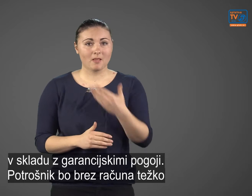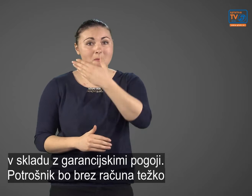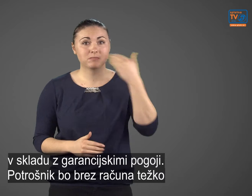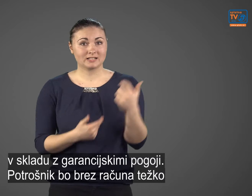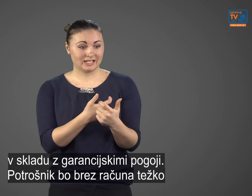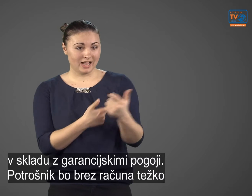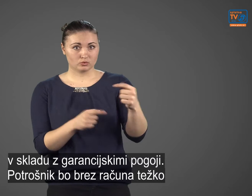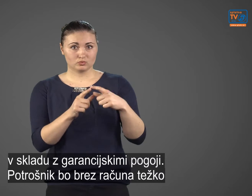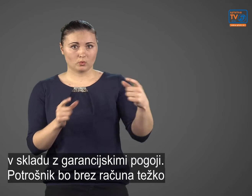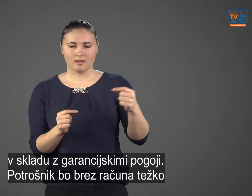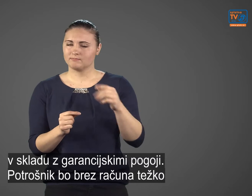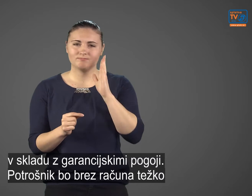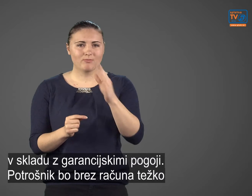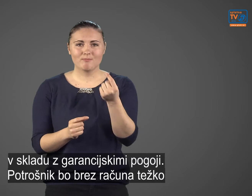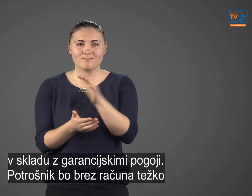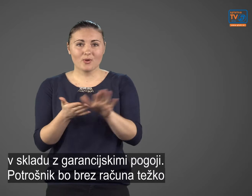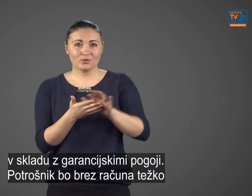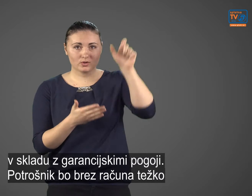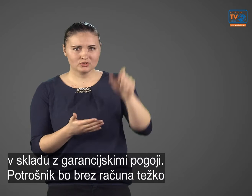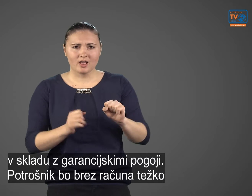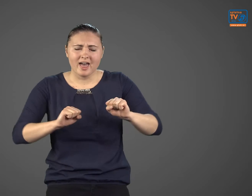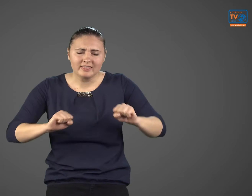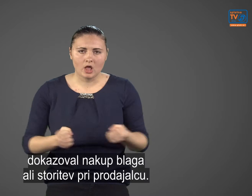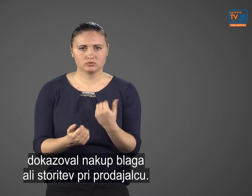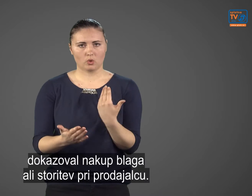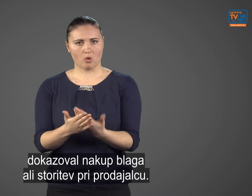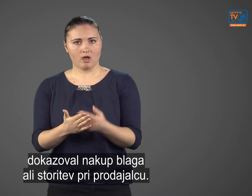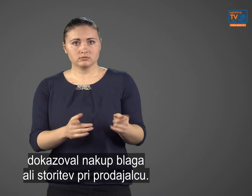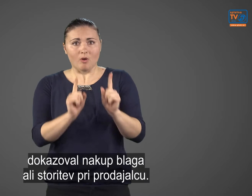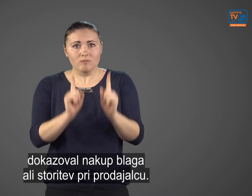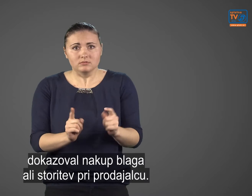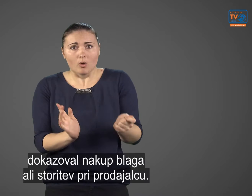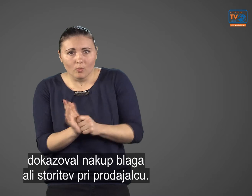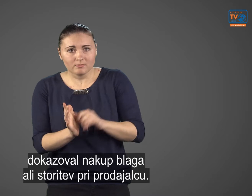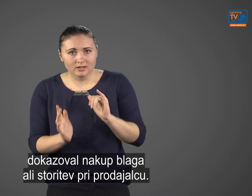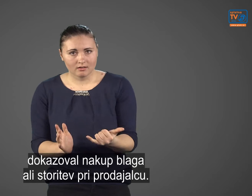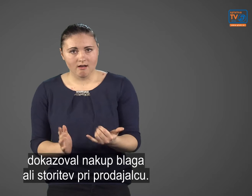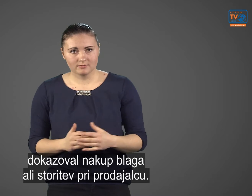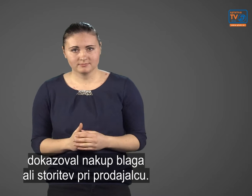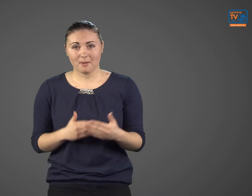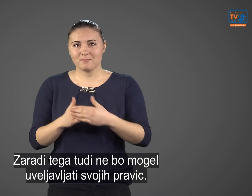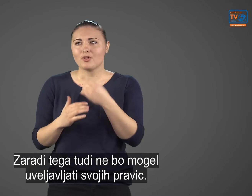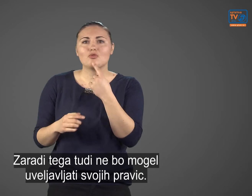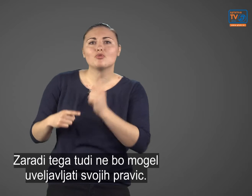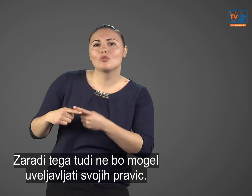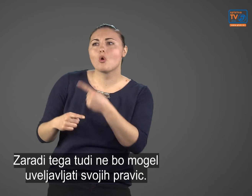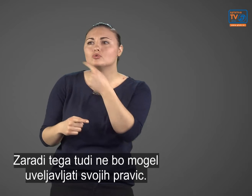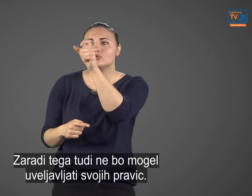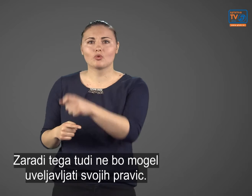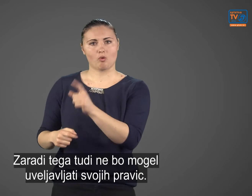Brez računa bo potrošnik težko dokazoval obstoj nakupa pri točno določenem prodajalcu, zaradi česar tudi ne bo